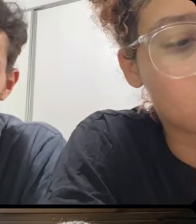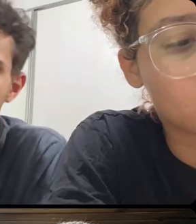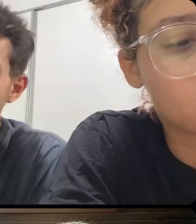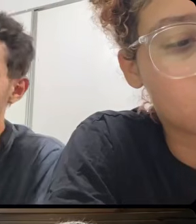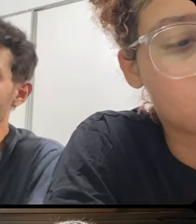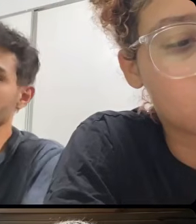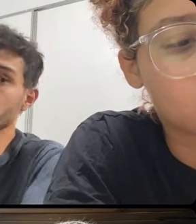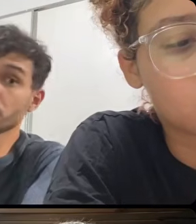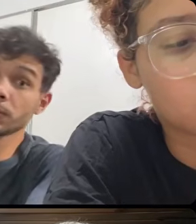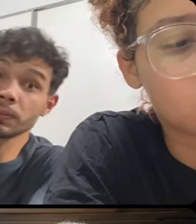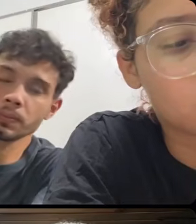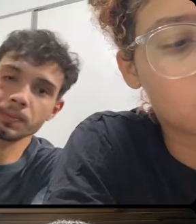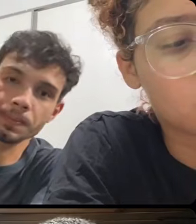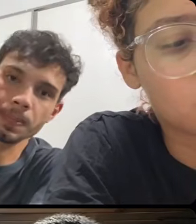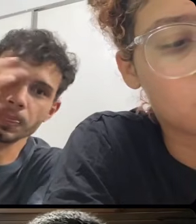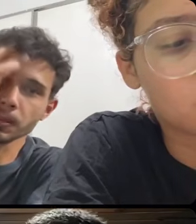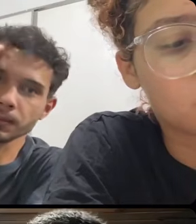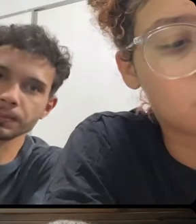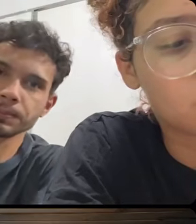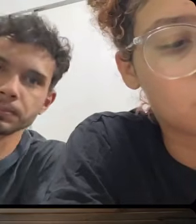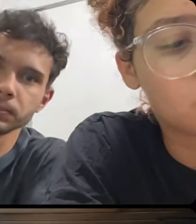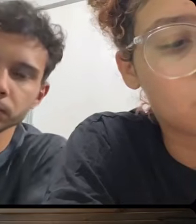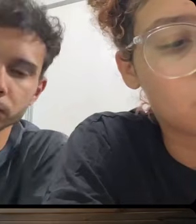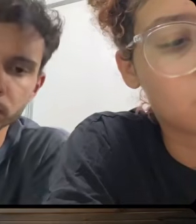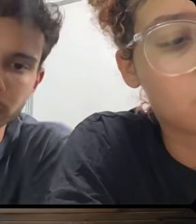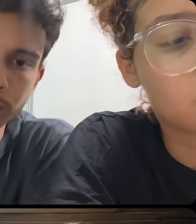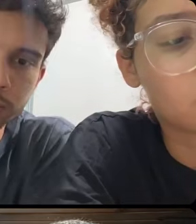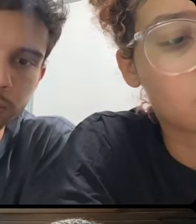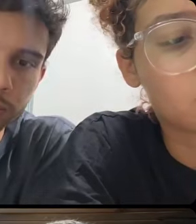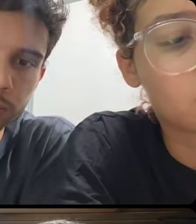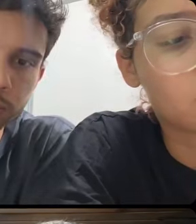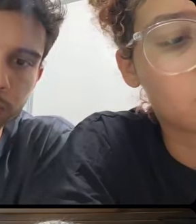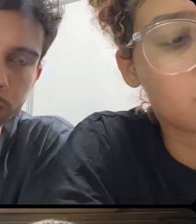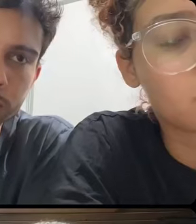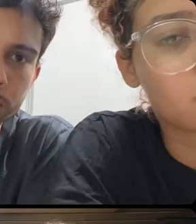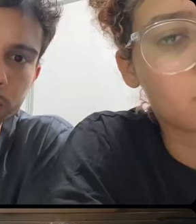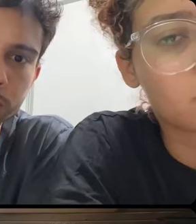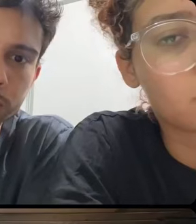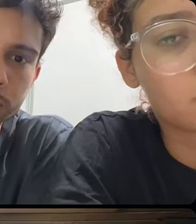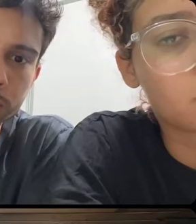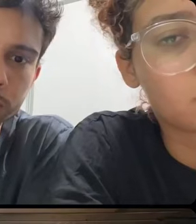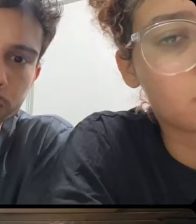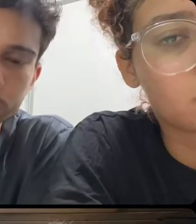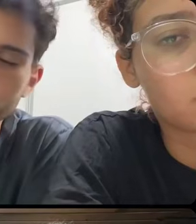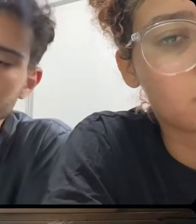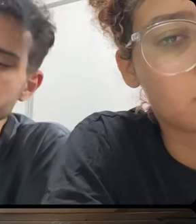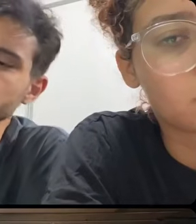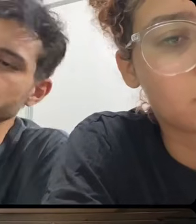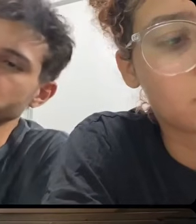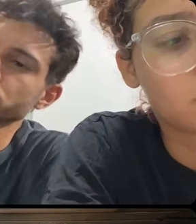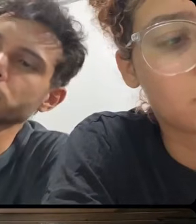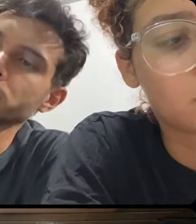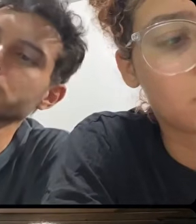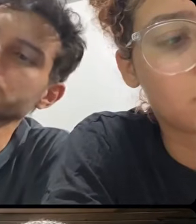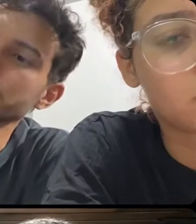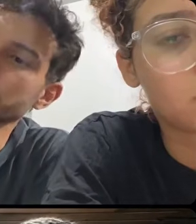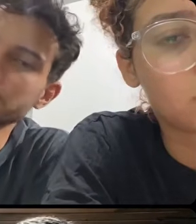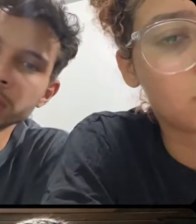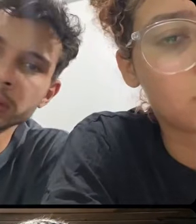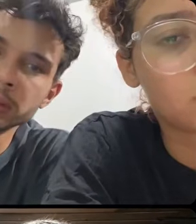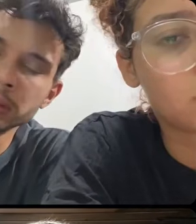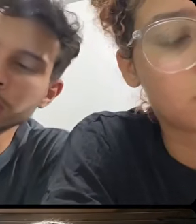como é, vocês já descobriram isso durante a fase, a maneira de evangelizar. Eu acho que é interessante isso aqui,